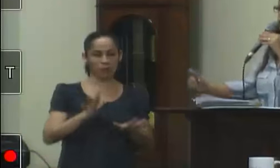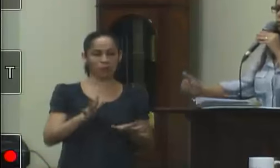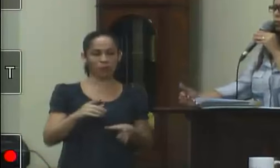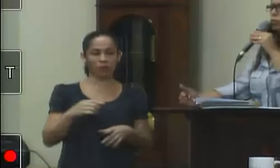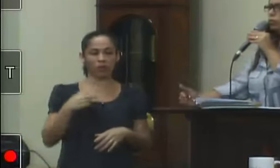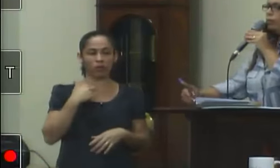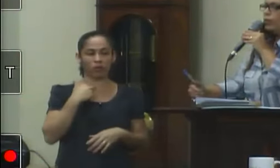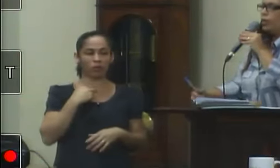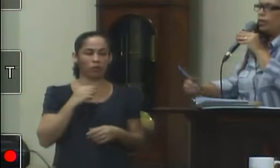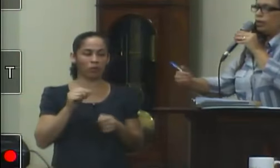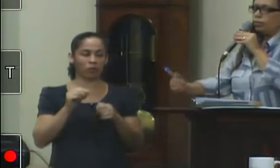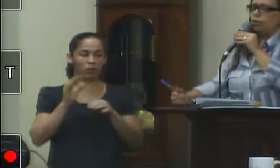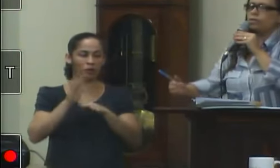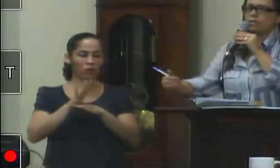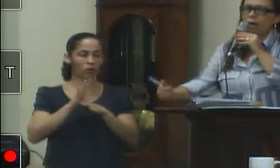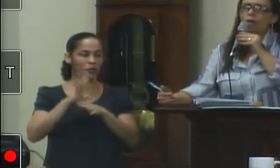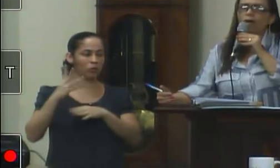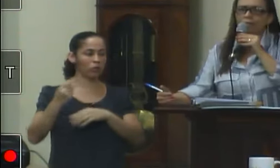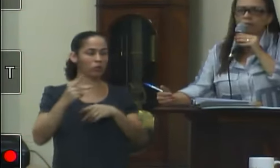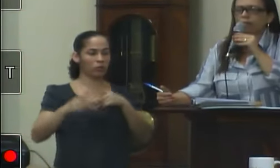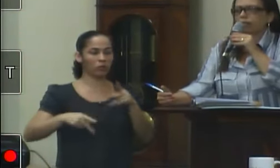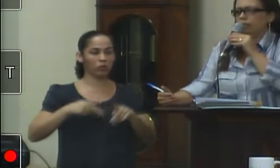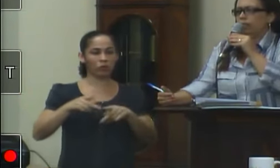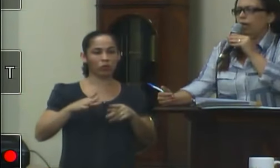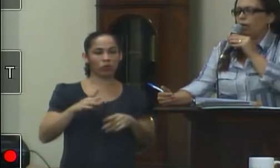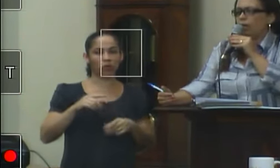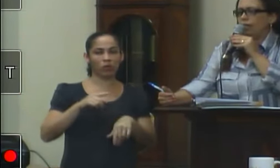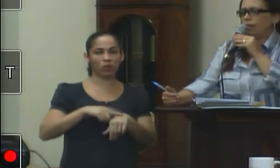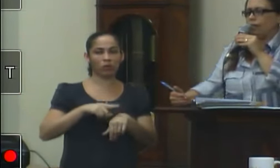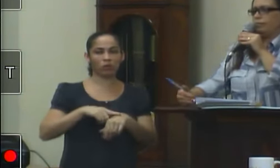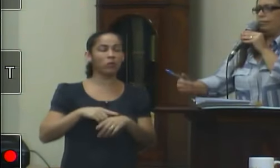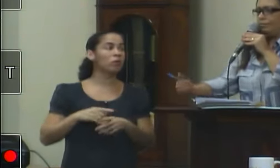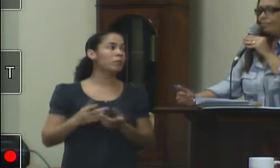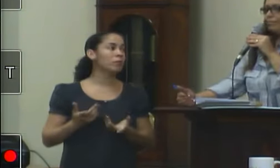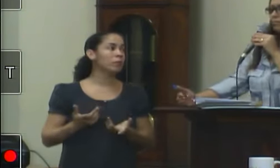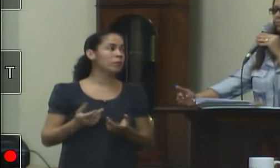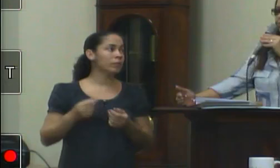atender a tudo e a todos na hora